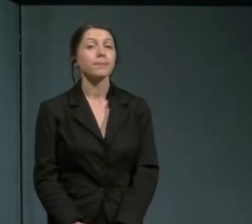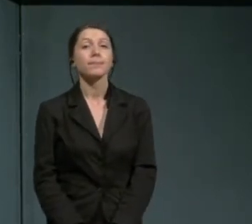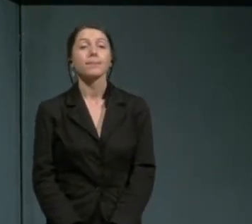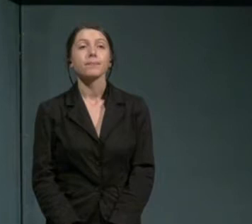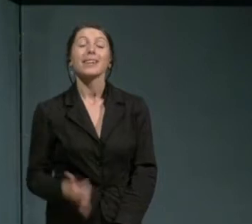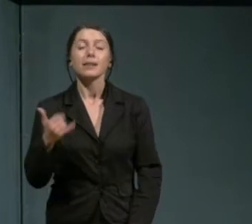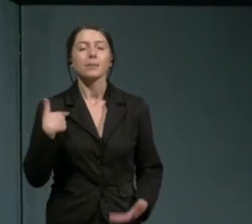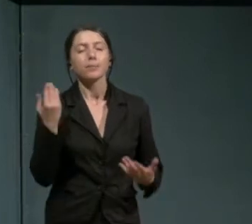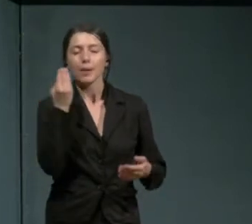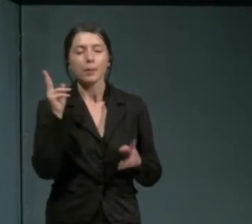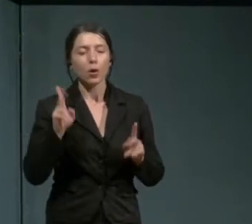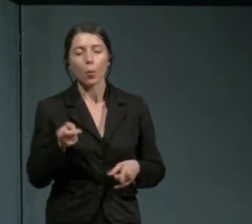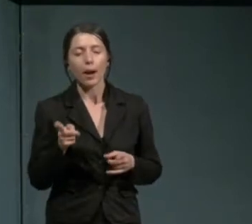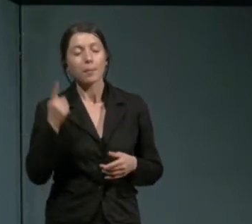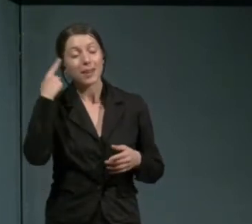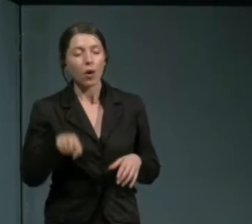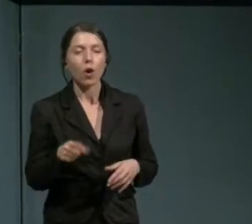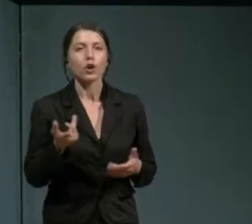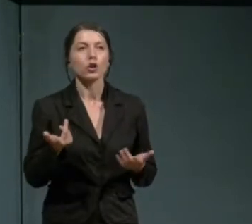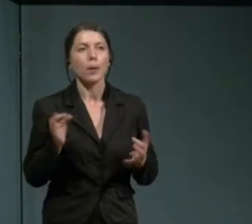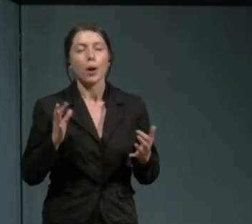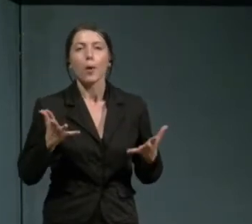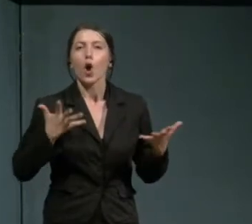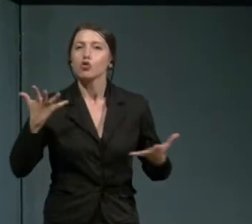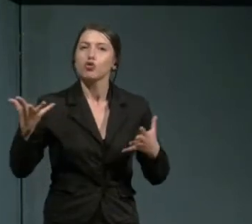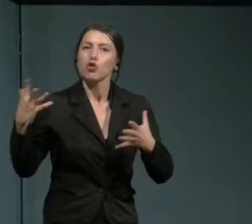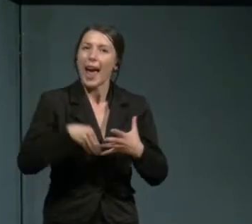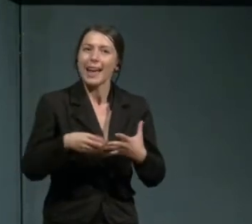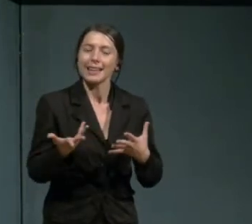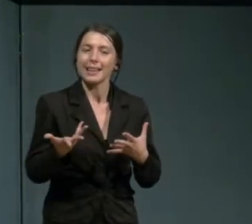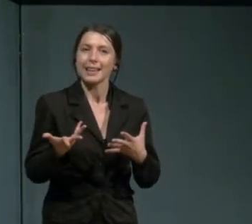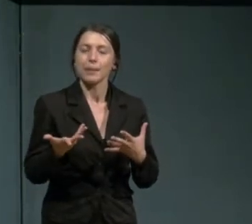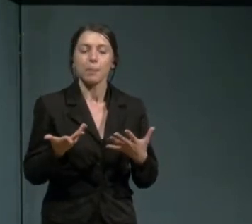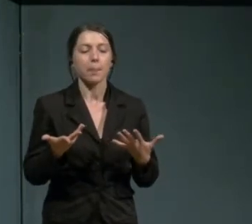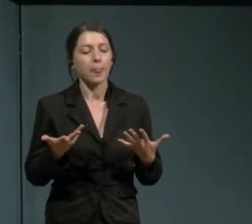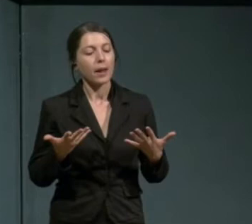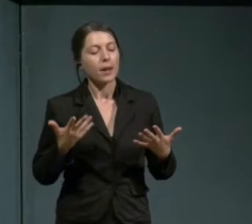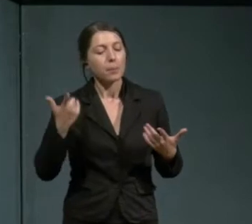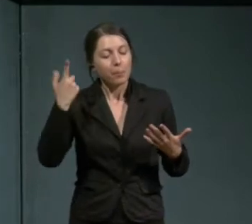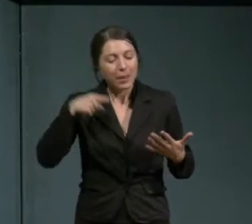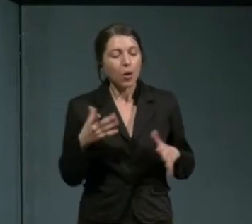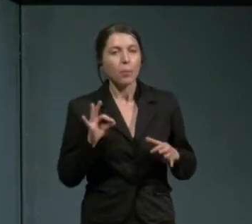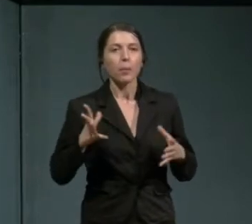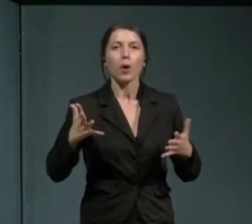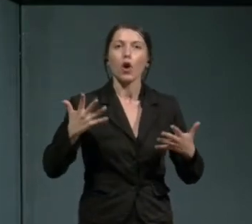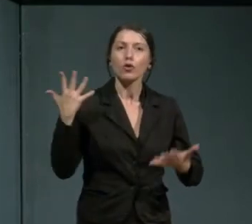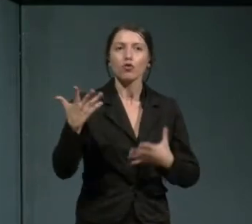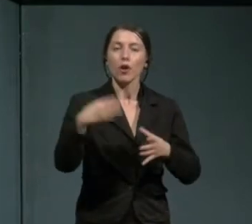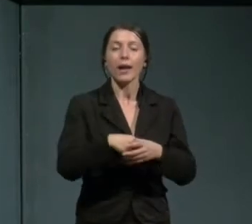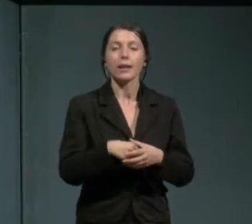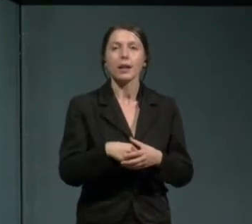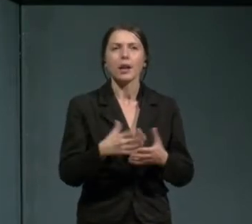si poi penso che la psicologia è nei gesti e la psicologia nei gesti e chiaro che non sono